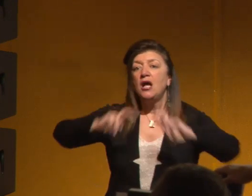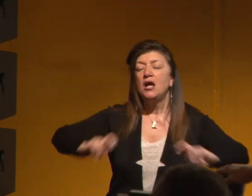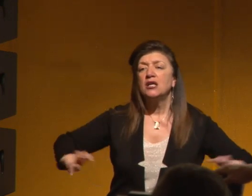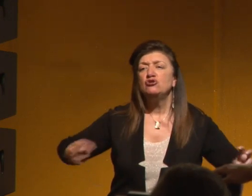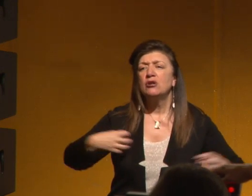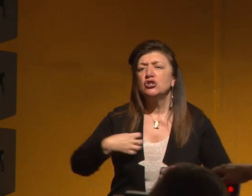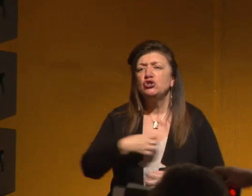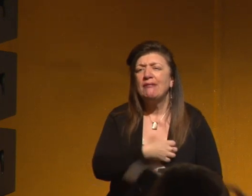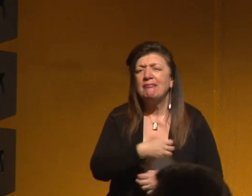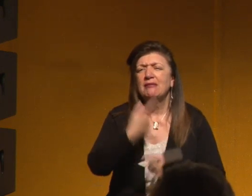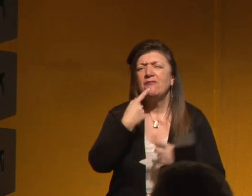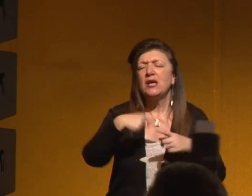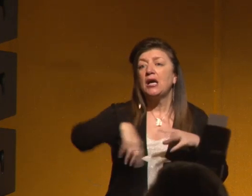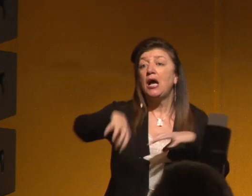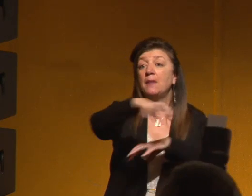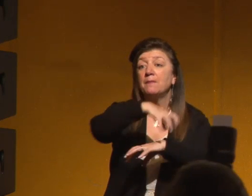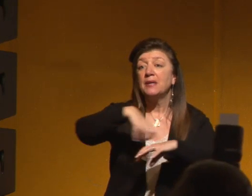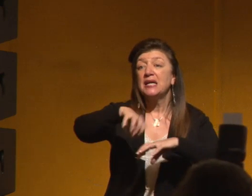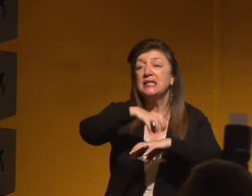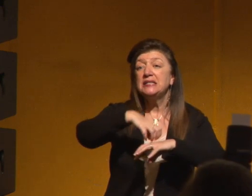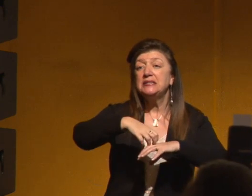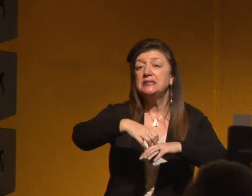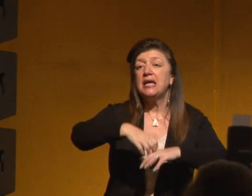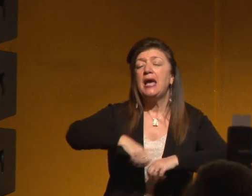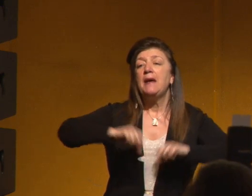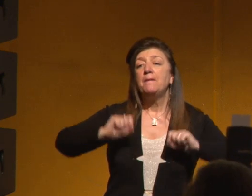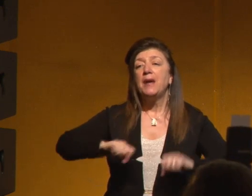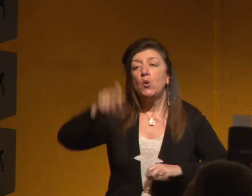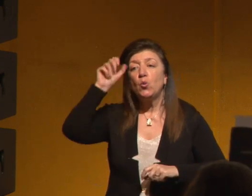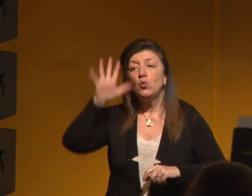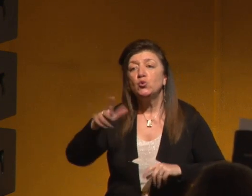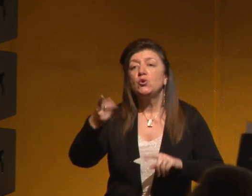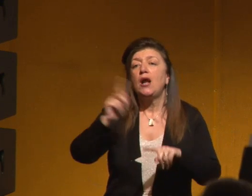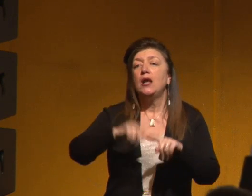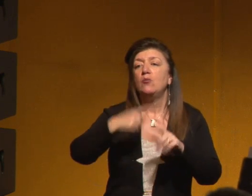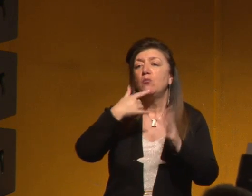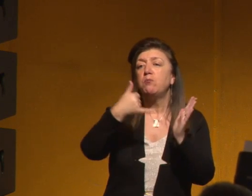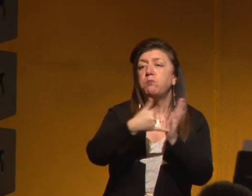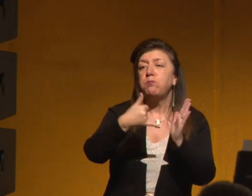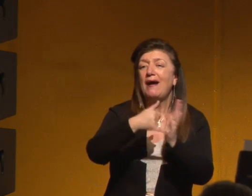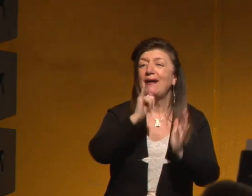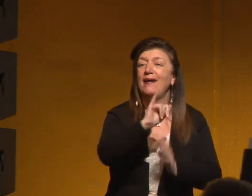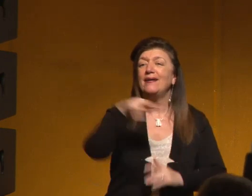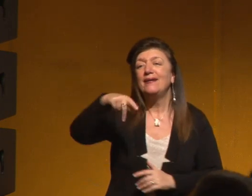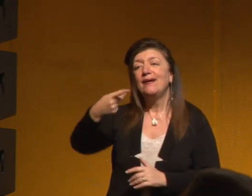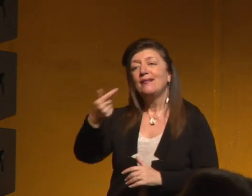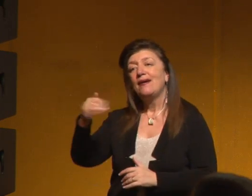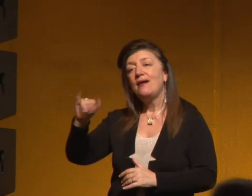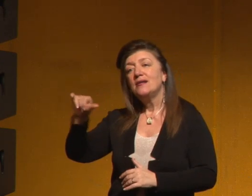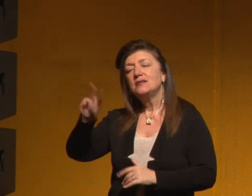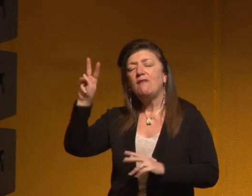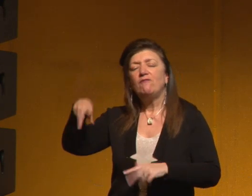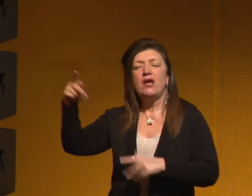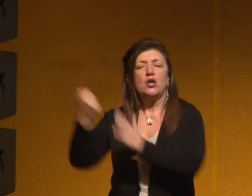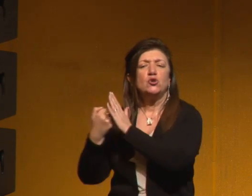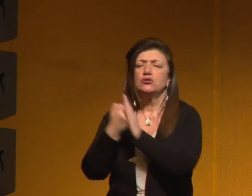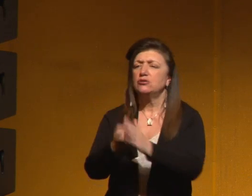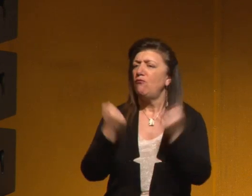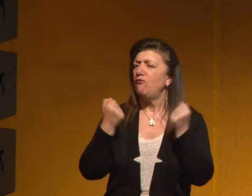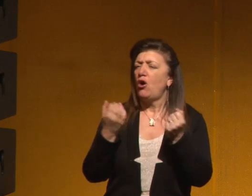il ministero dei beni culturali e banca intesa che non ha fatto davvero mai mancare il suo sostegno